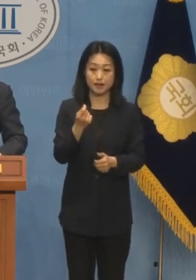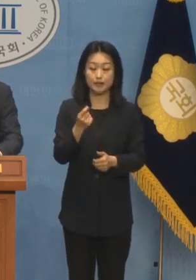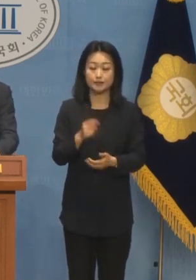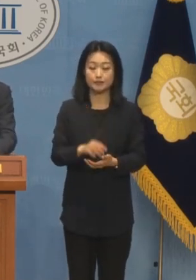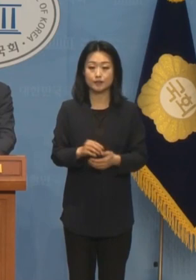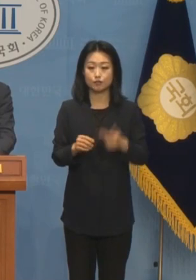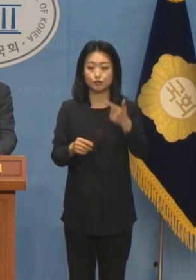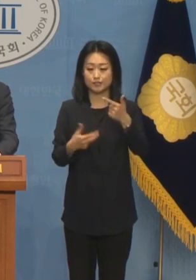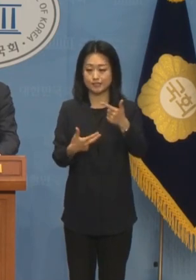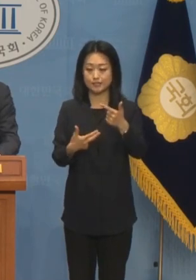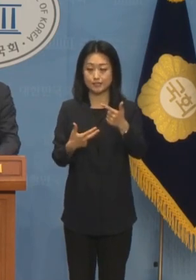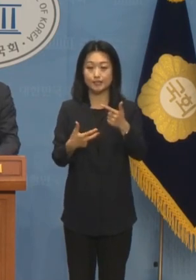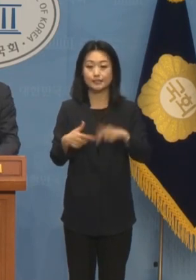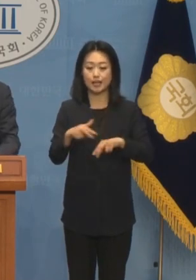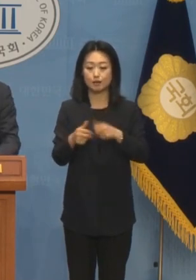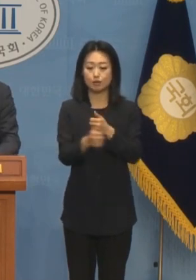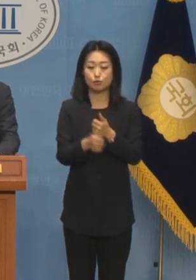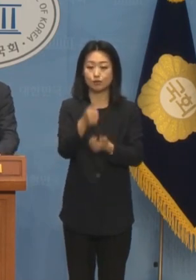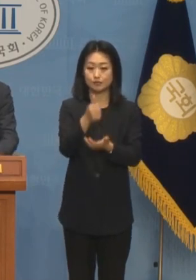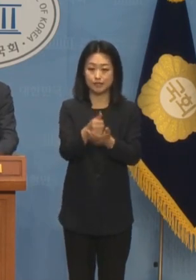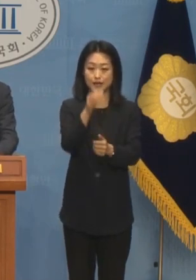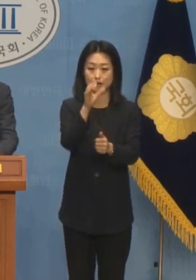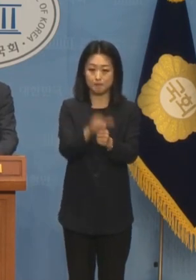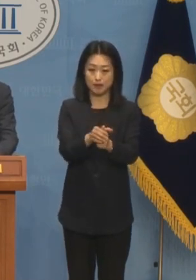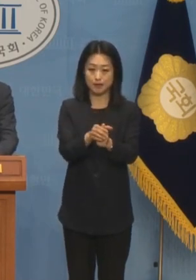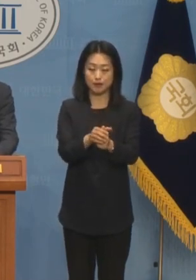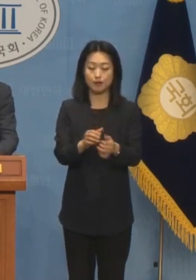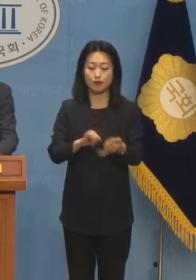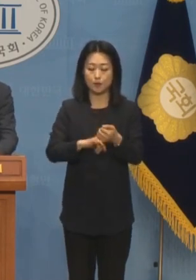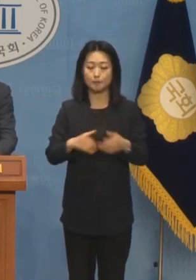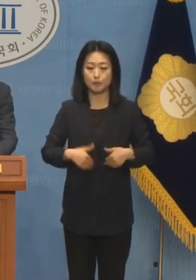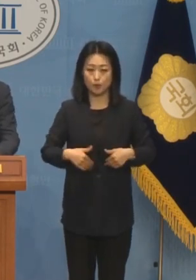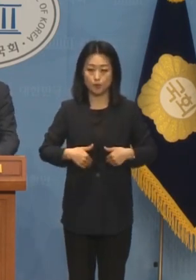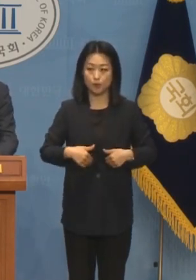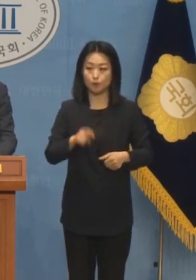월 7일 열리기 위한 촉구 기자